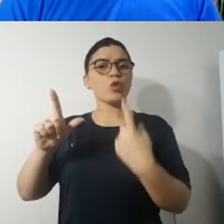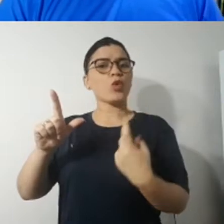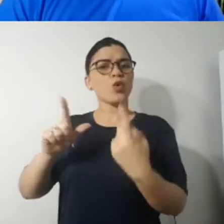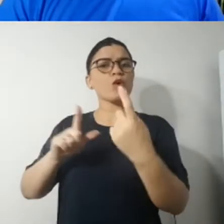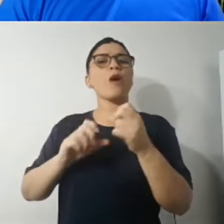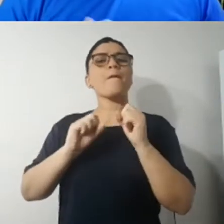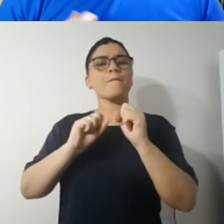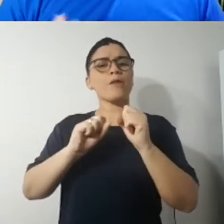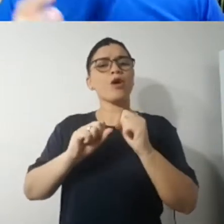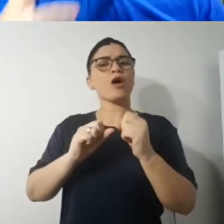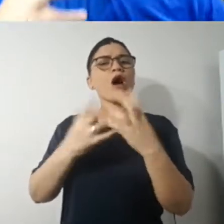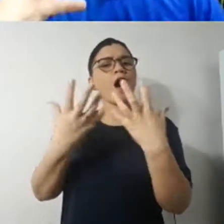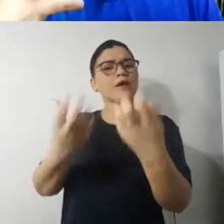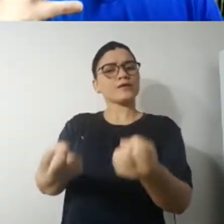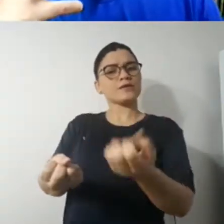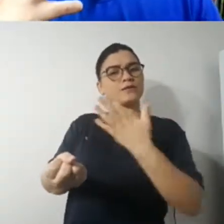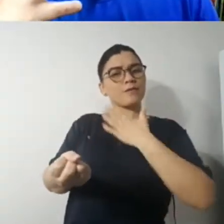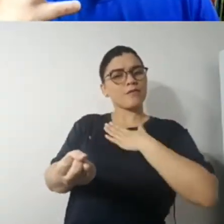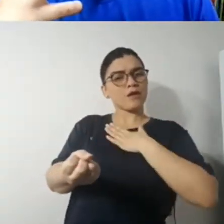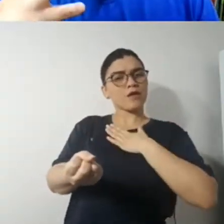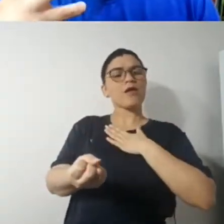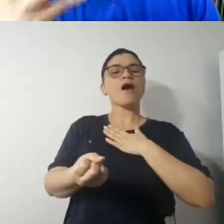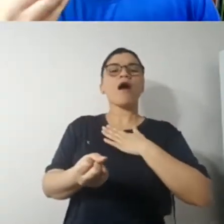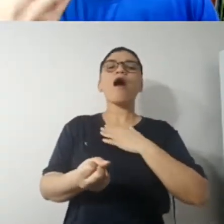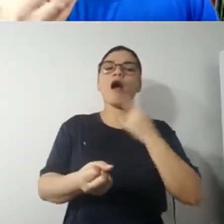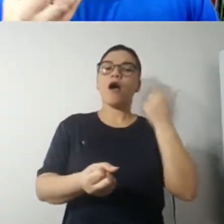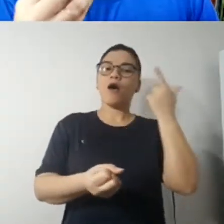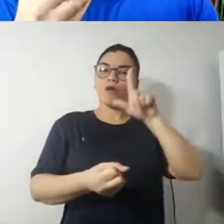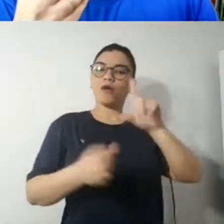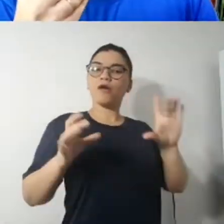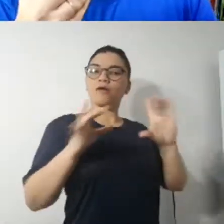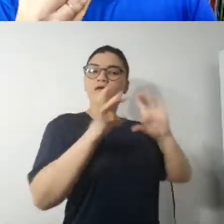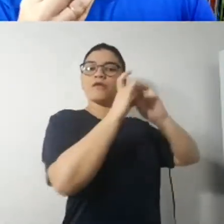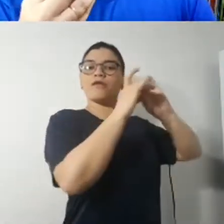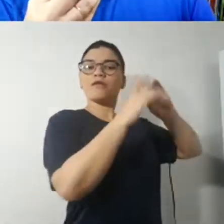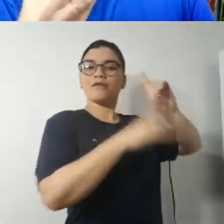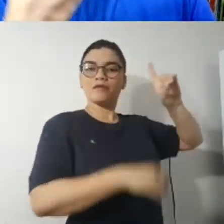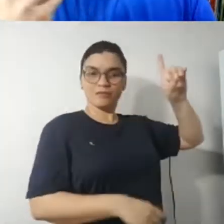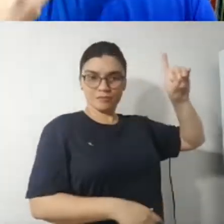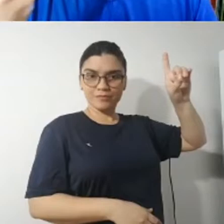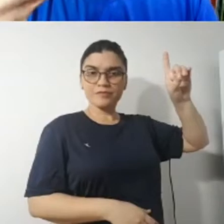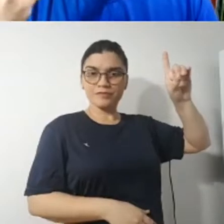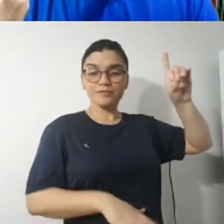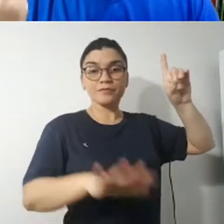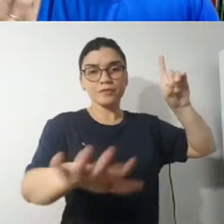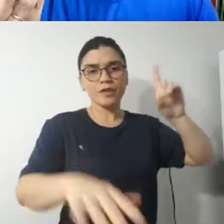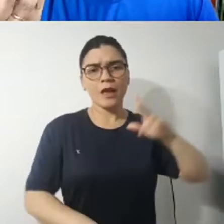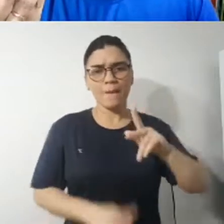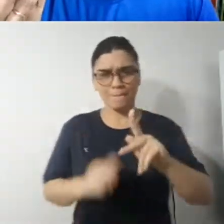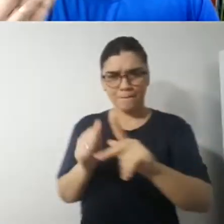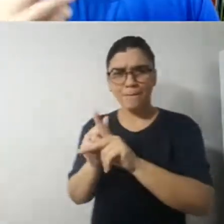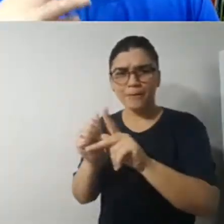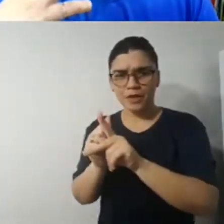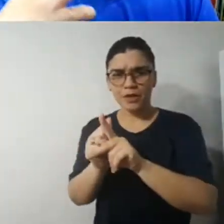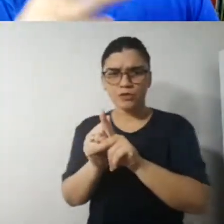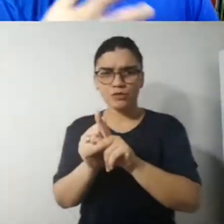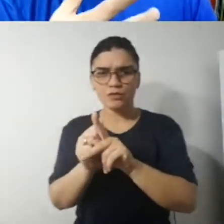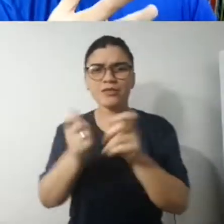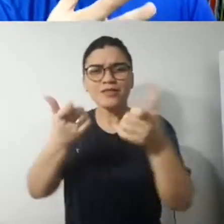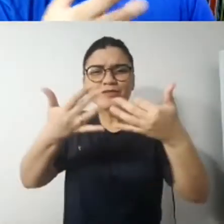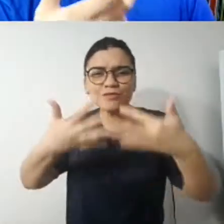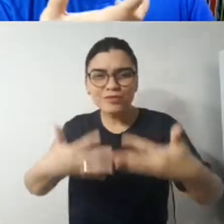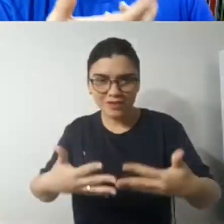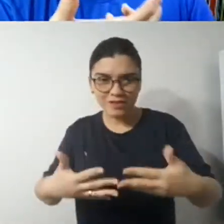Então, quando Pedro nos chama a ter o mesmo modo de pensar, ele está se referindo